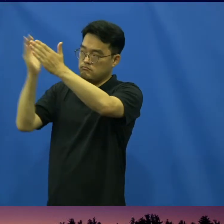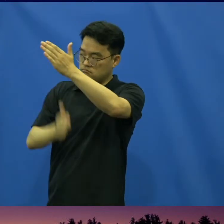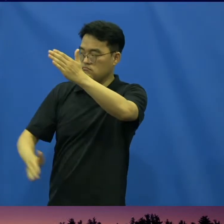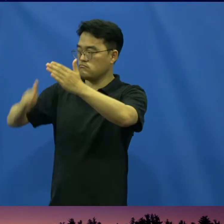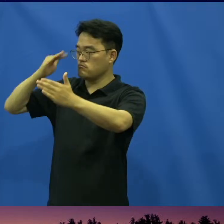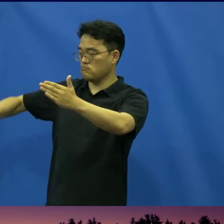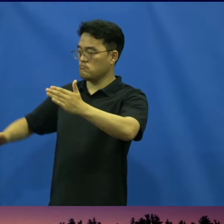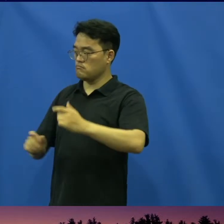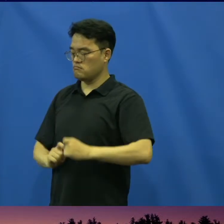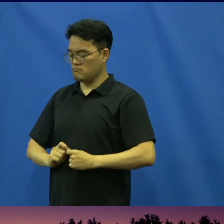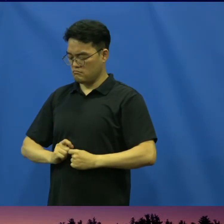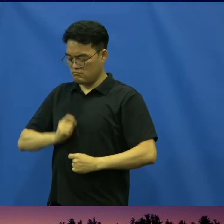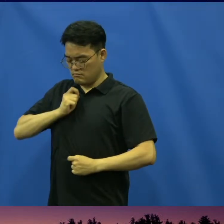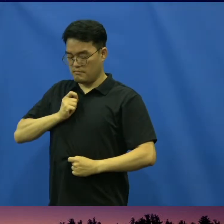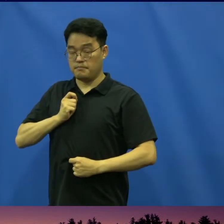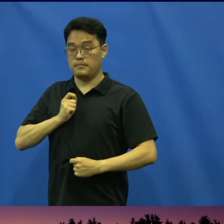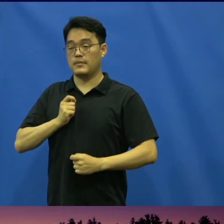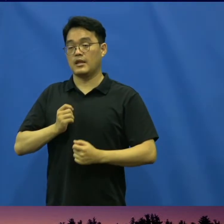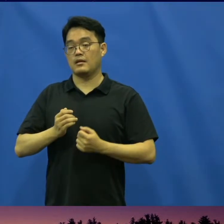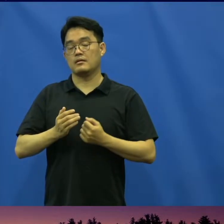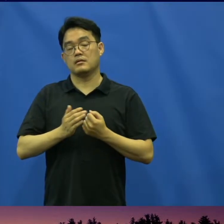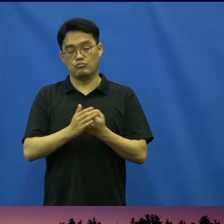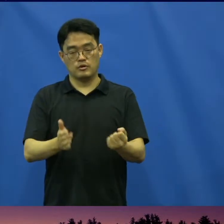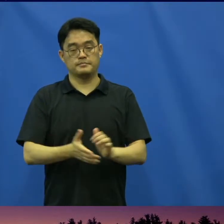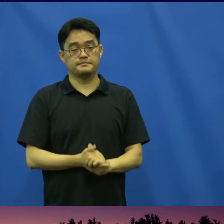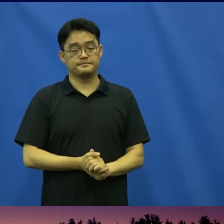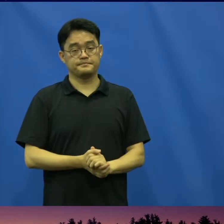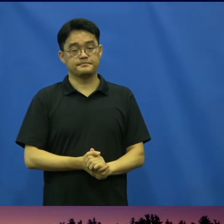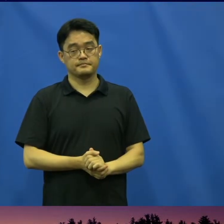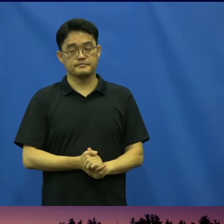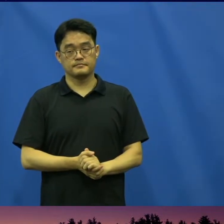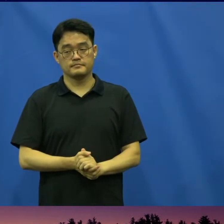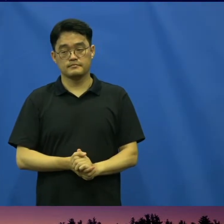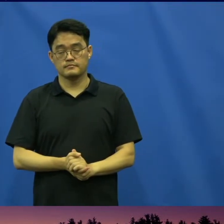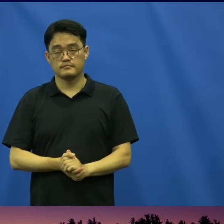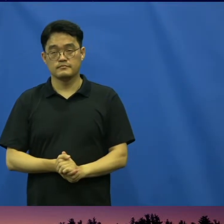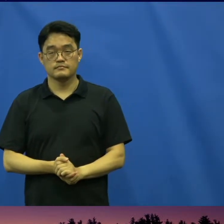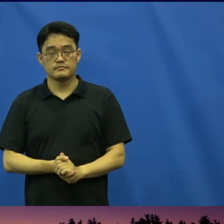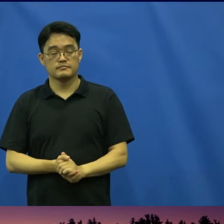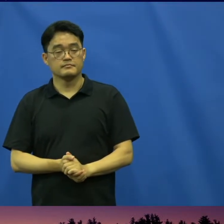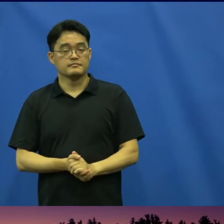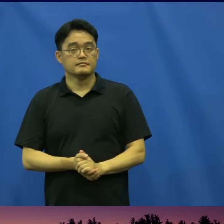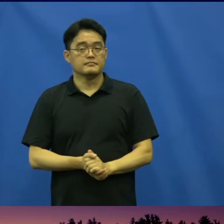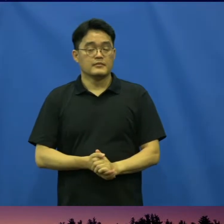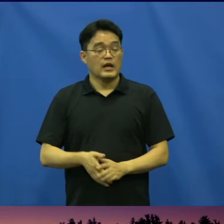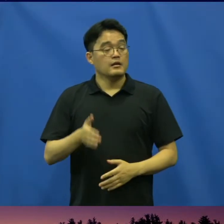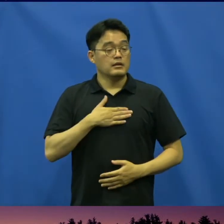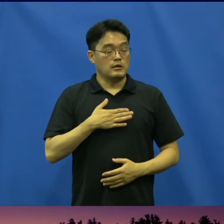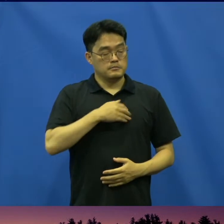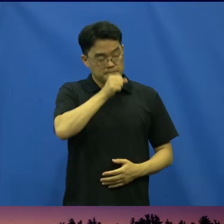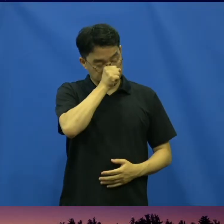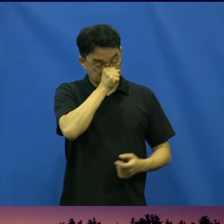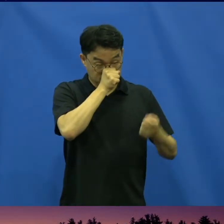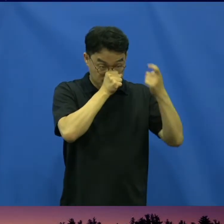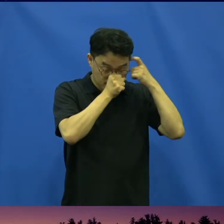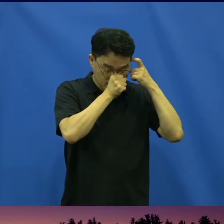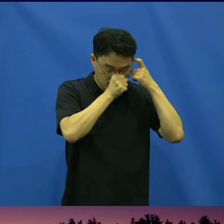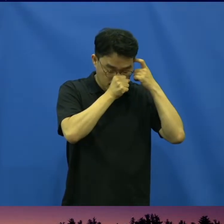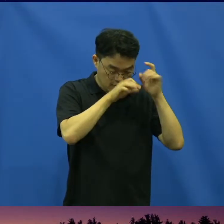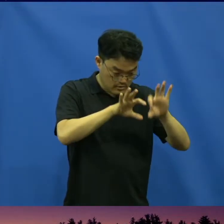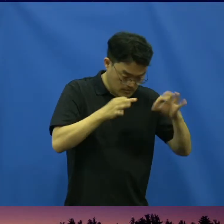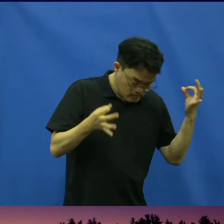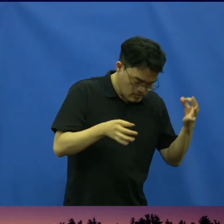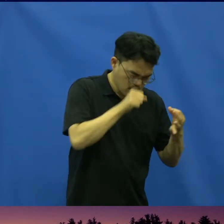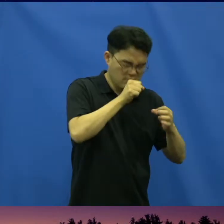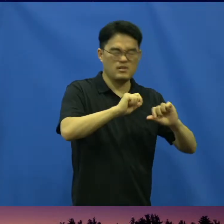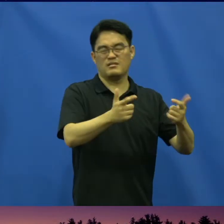자신의 판단이 맞다고 우기는 거죠. 나는 선이라고 여기는 선이 아니에요. 세상이 혼란한 이유가 무엇입니까? 자기 소견에 옳은 대로